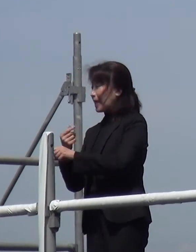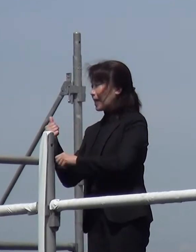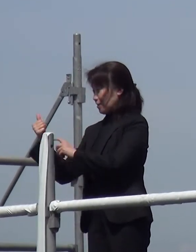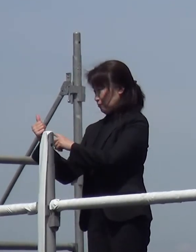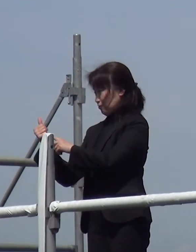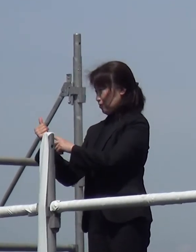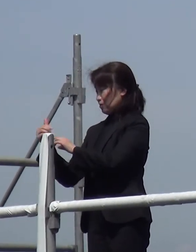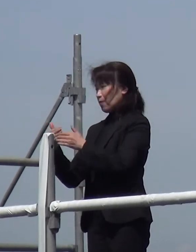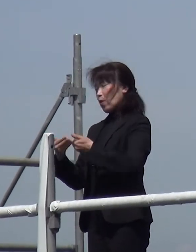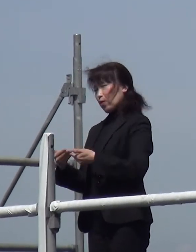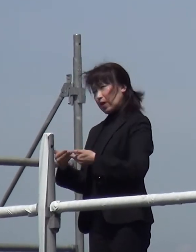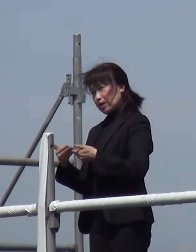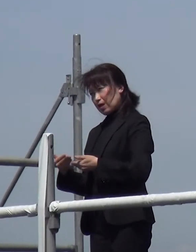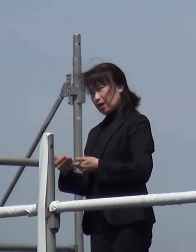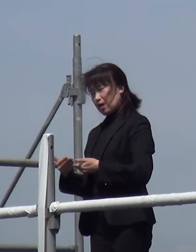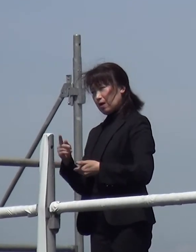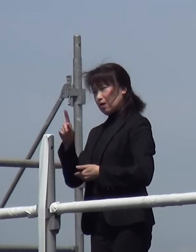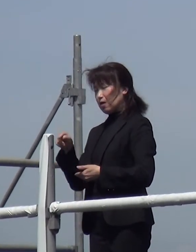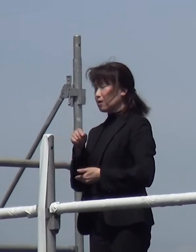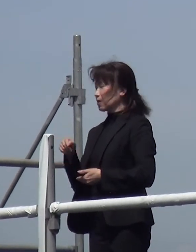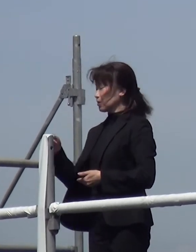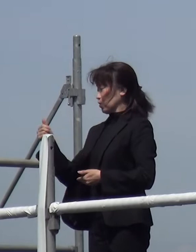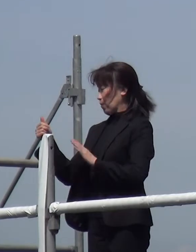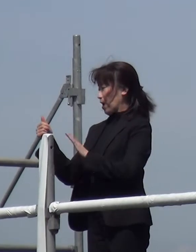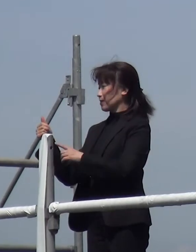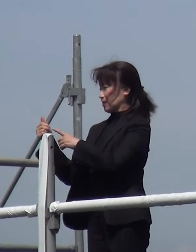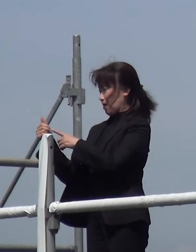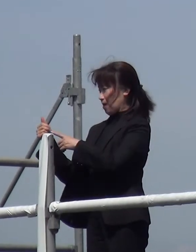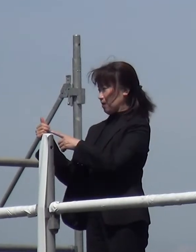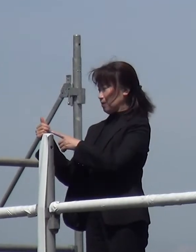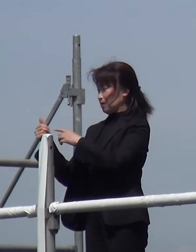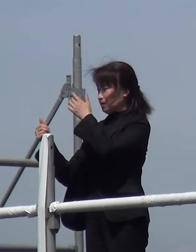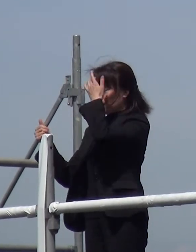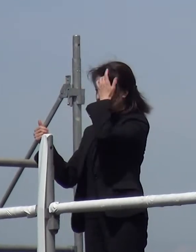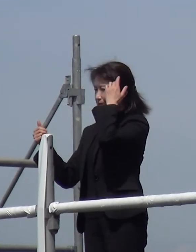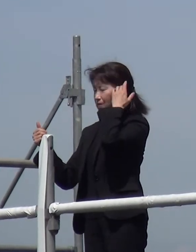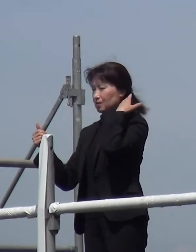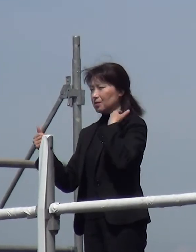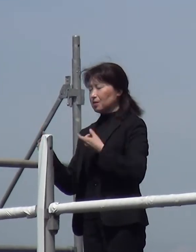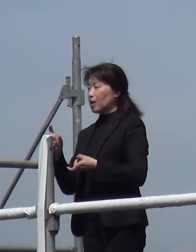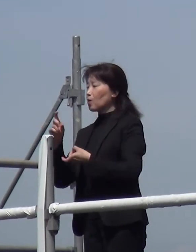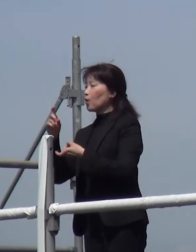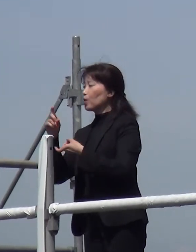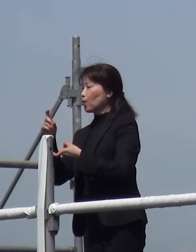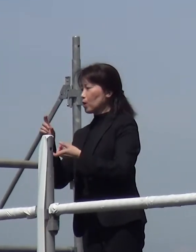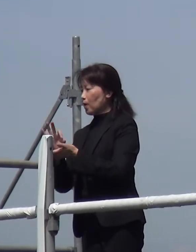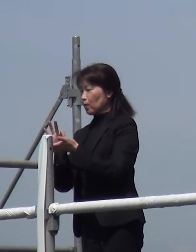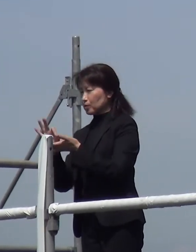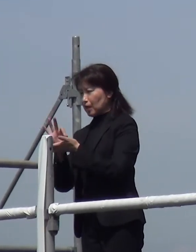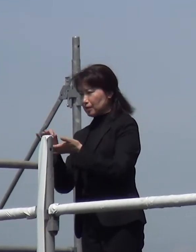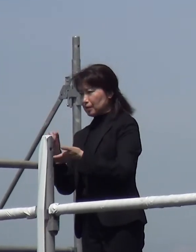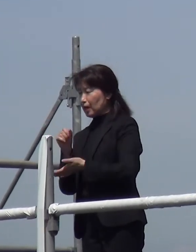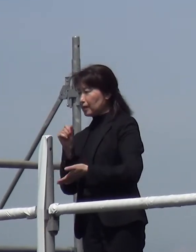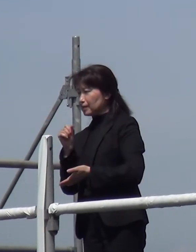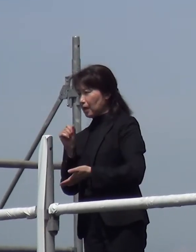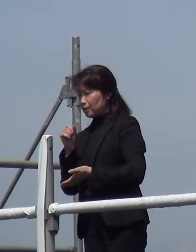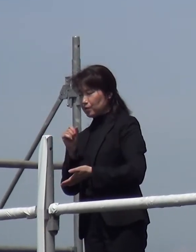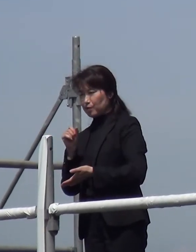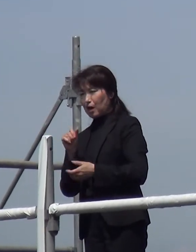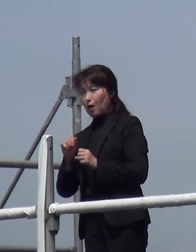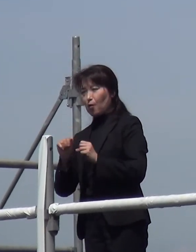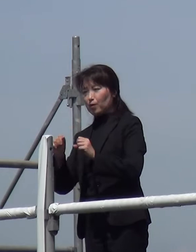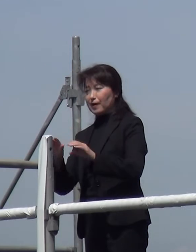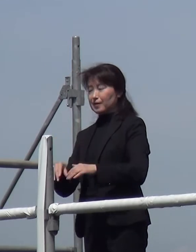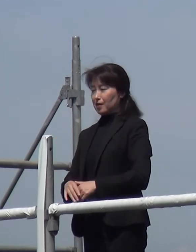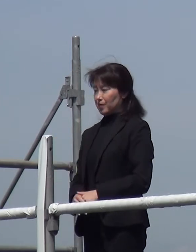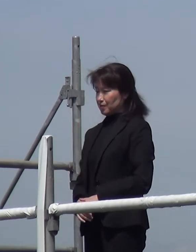穏やかな人物でありまして、こういう言葉でインタビューが行われてい